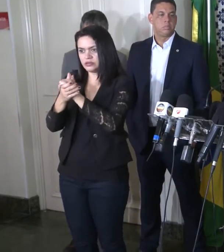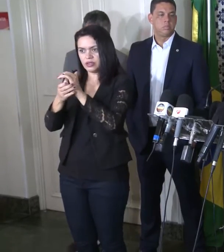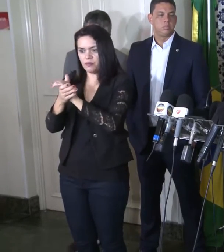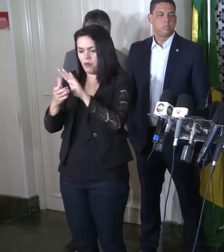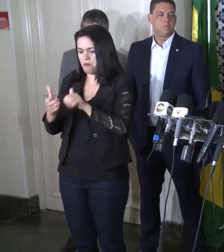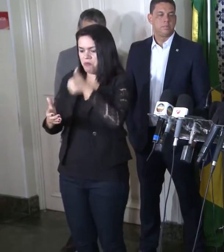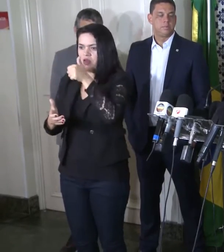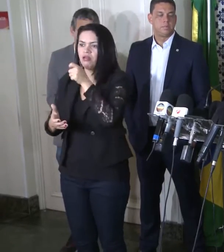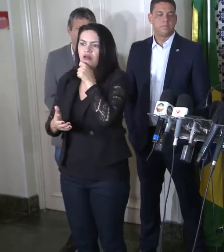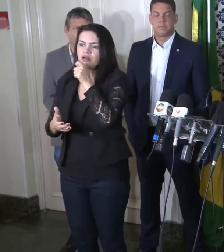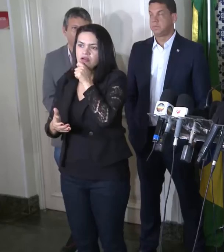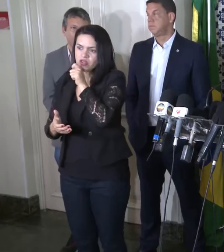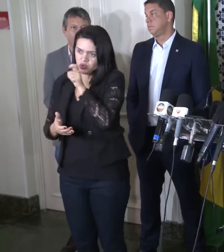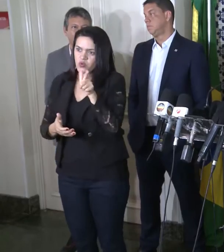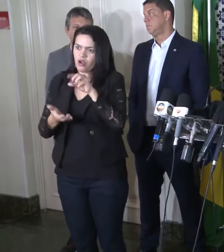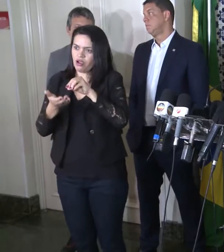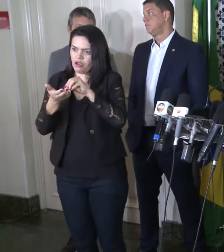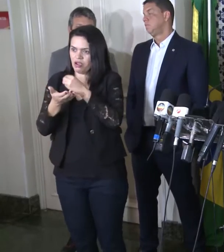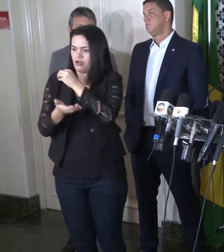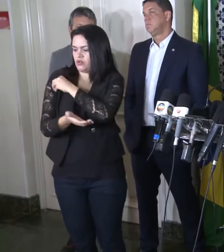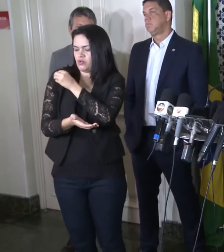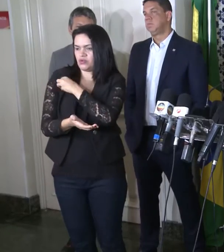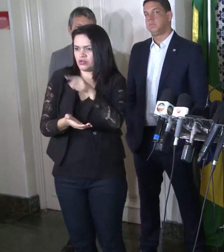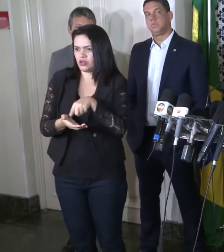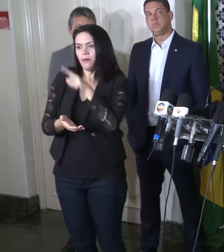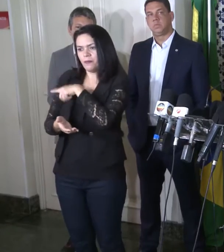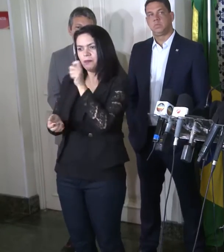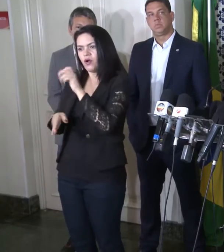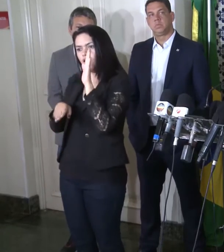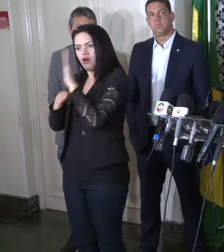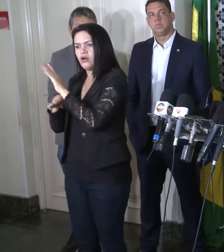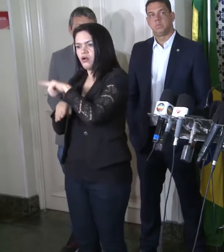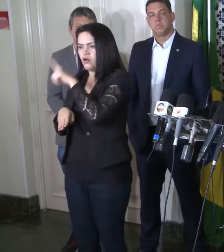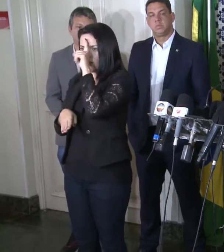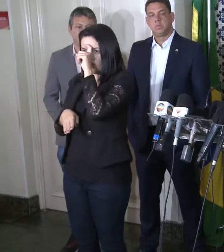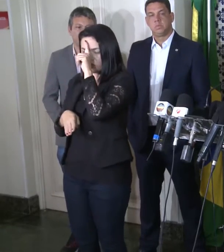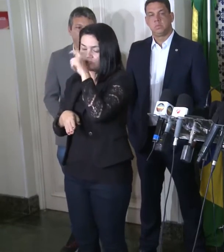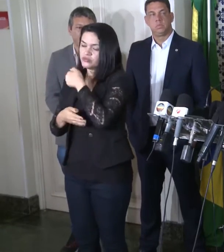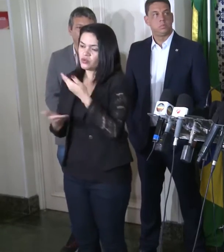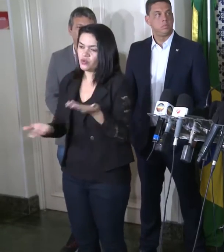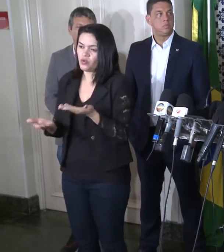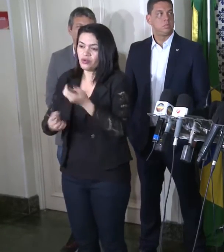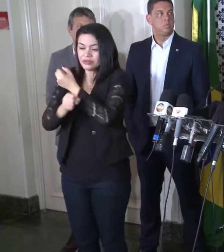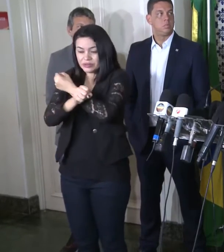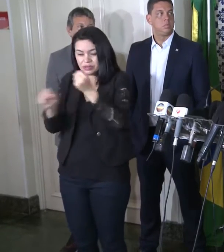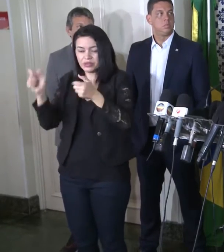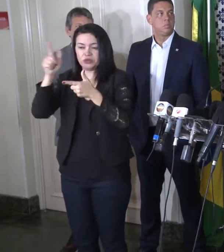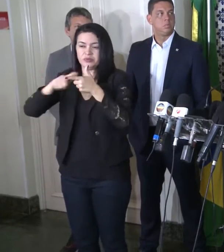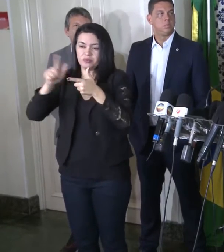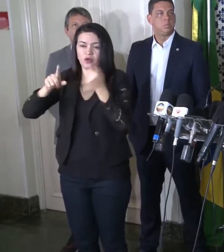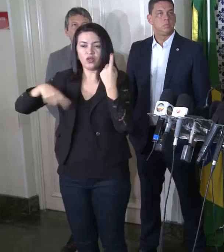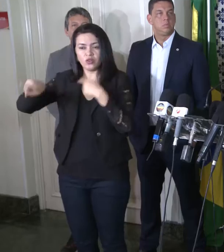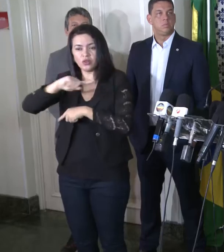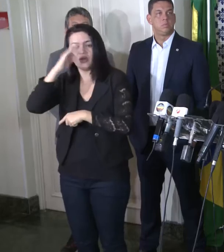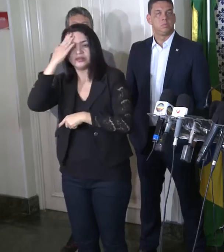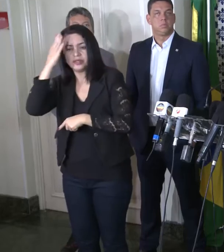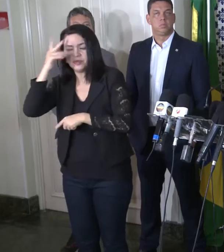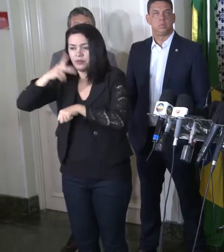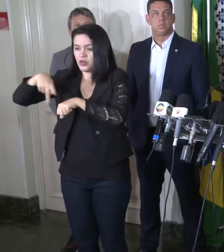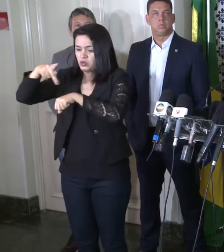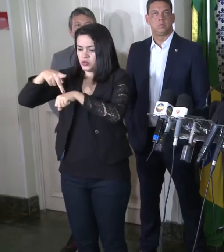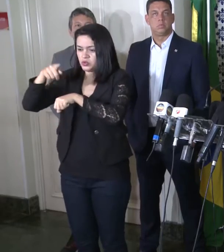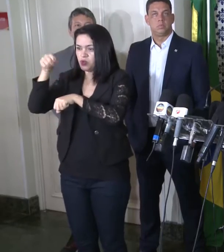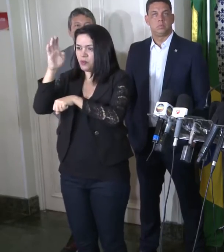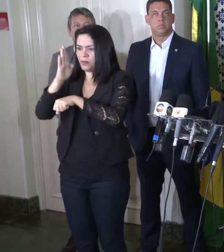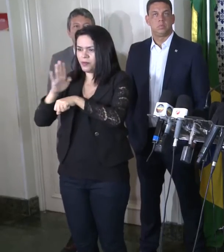quanto, ele pode servir para quem está no hospital. Então hoje, a grande dificuldade, nós sabemos que vivemos num país insuficiente do